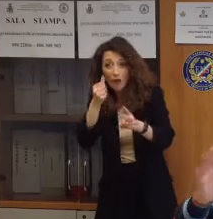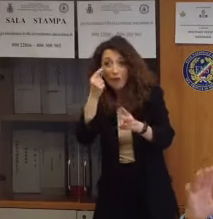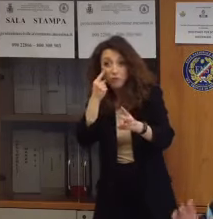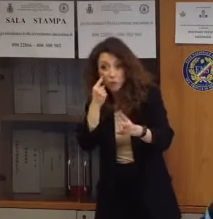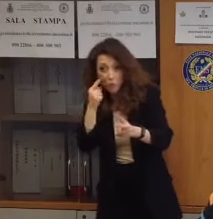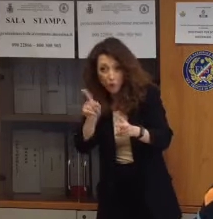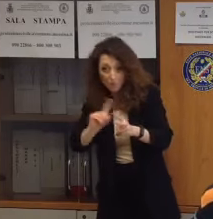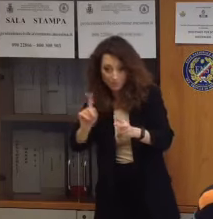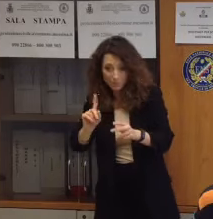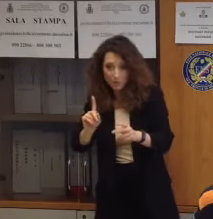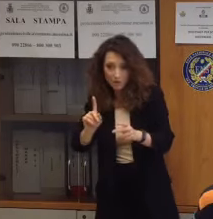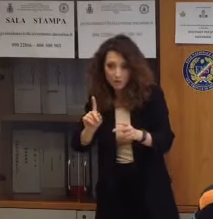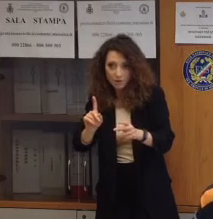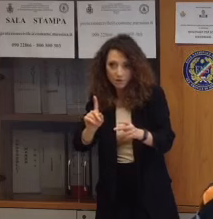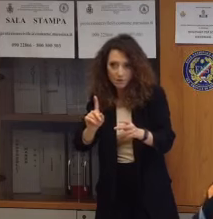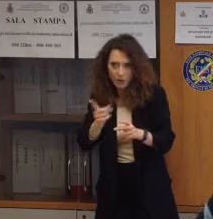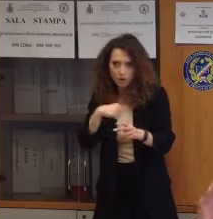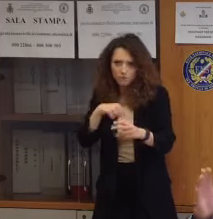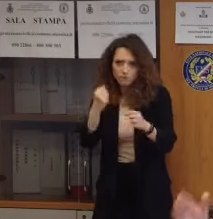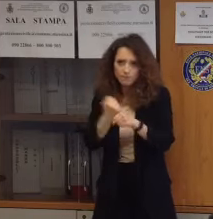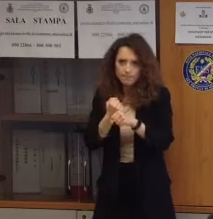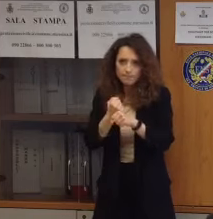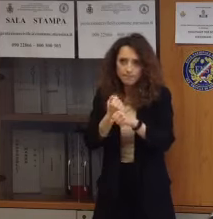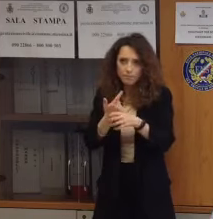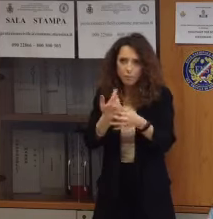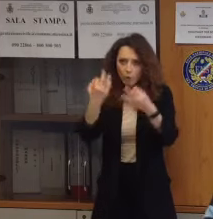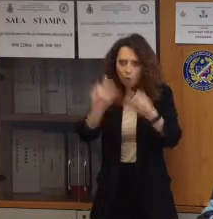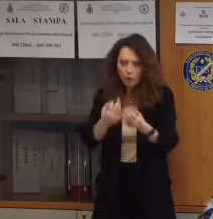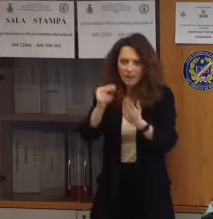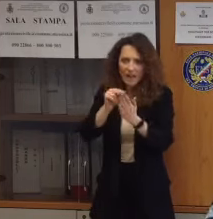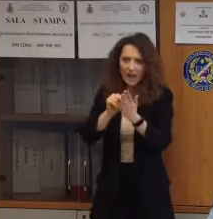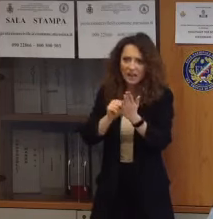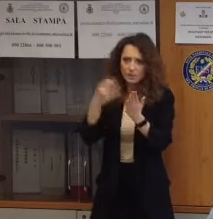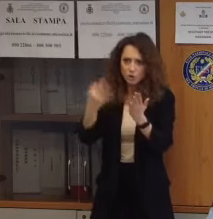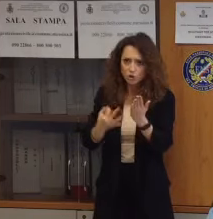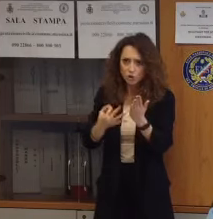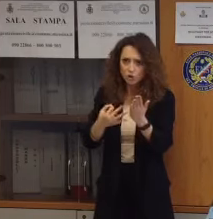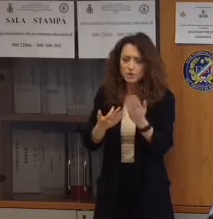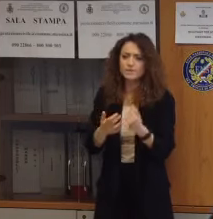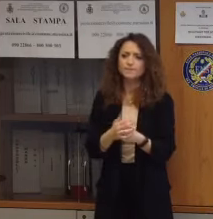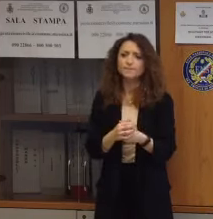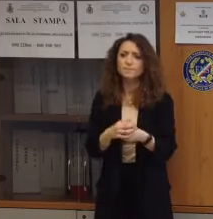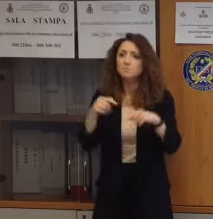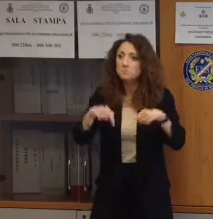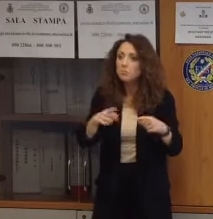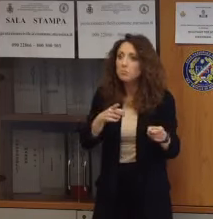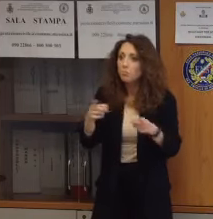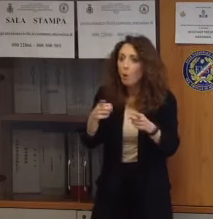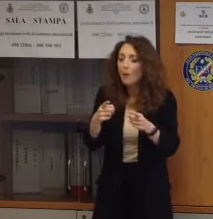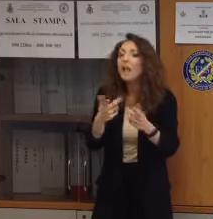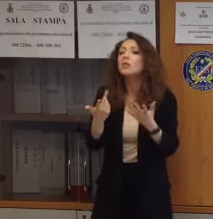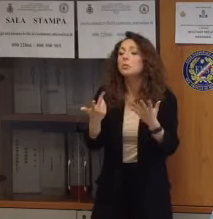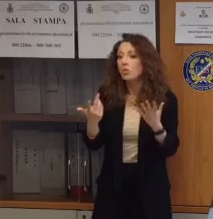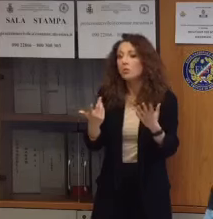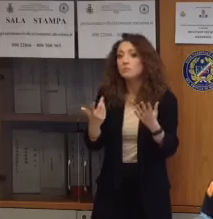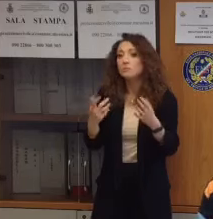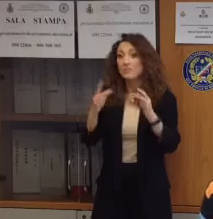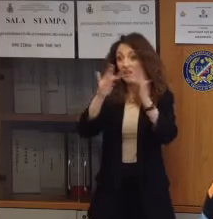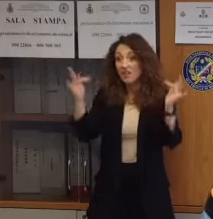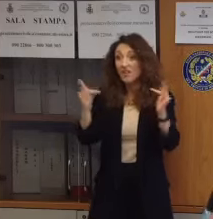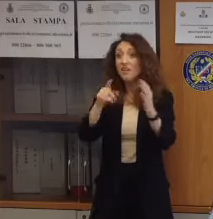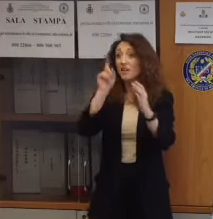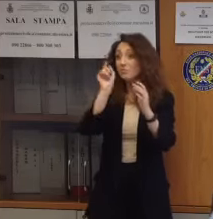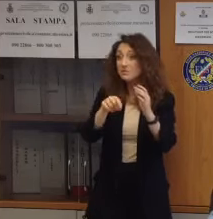non è che l'abbiamo frazionata a caso. In questo momento vi siete inseriti, avete dichiarato eventualmente il falso e il sistema ancora